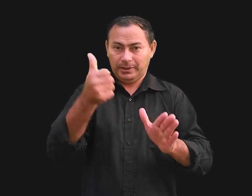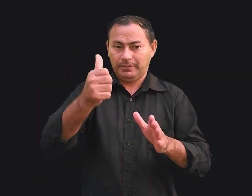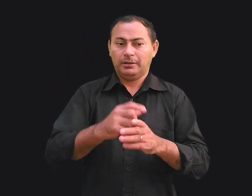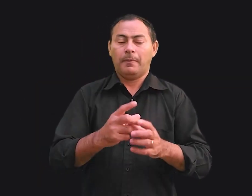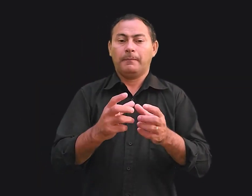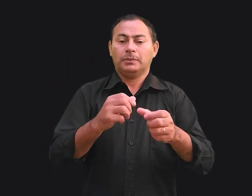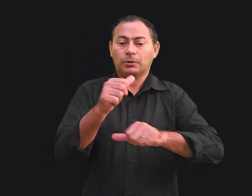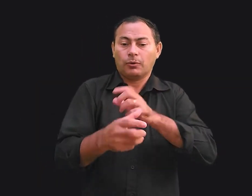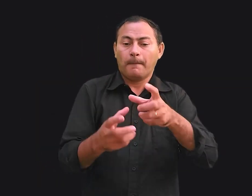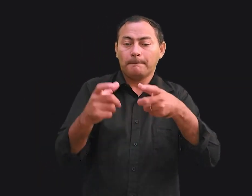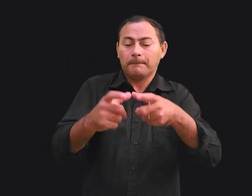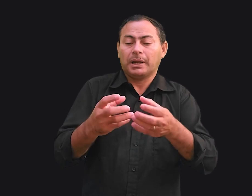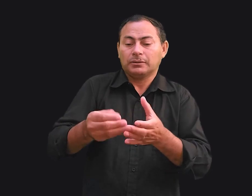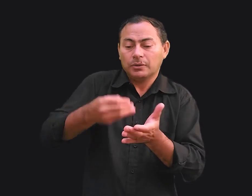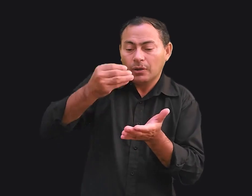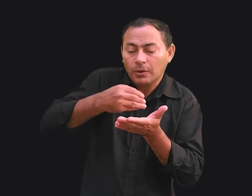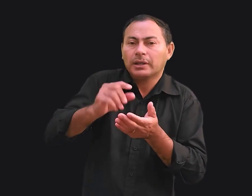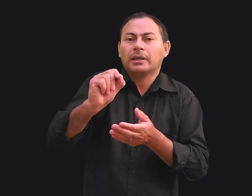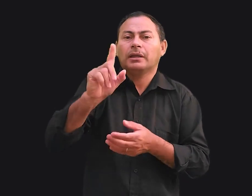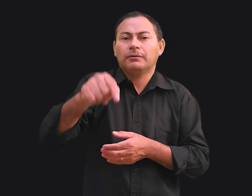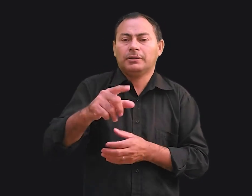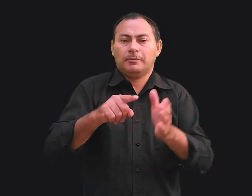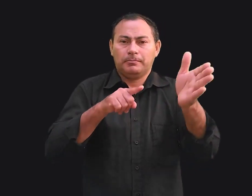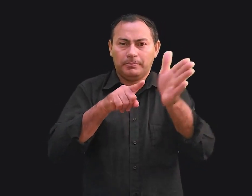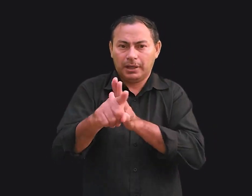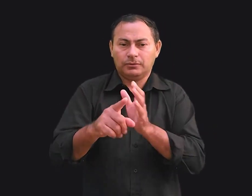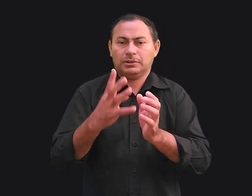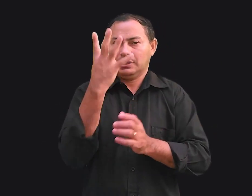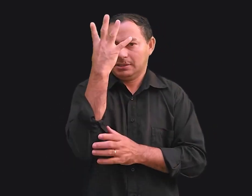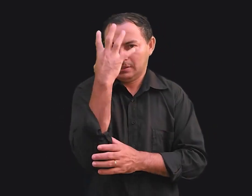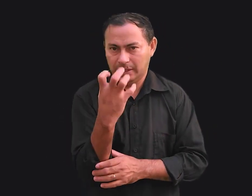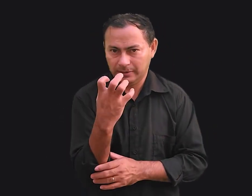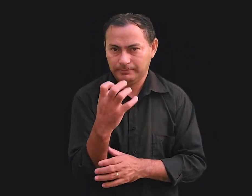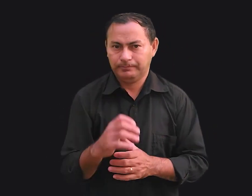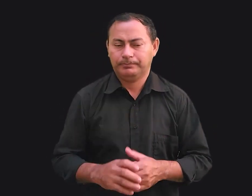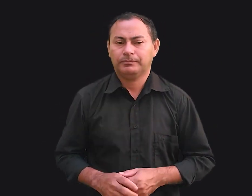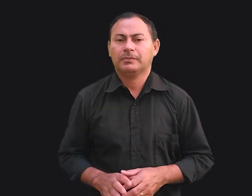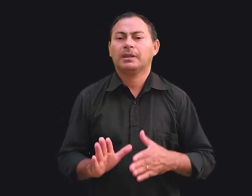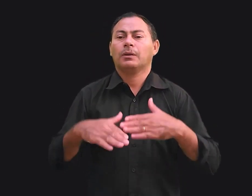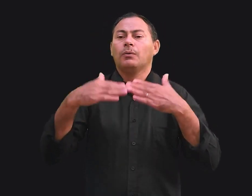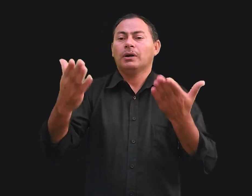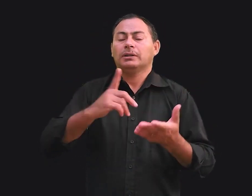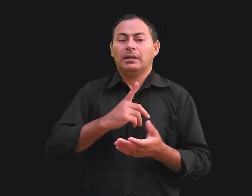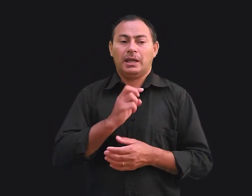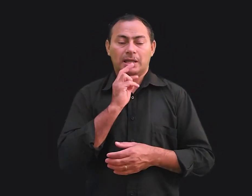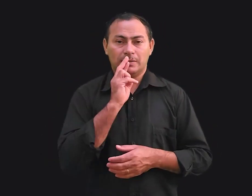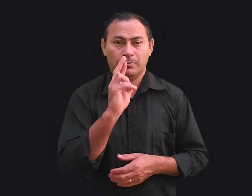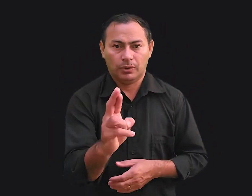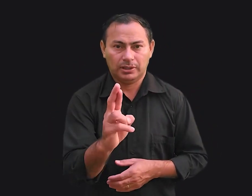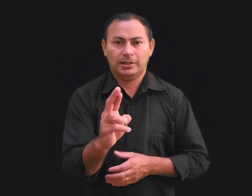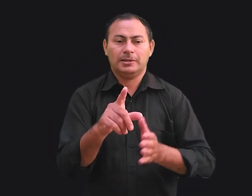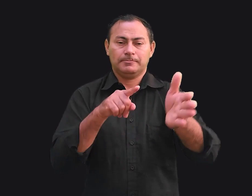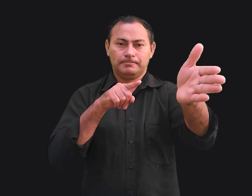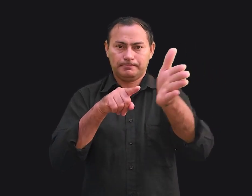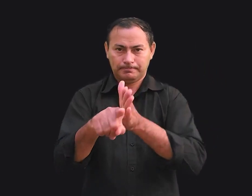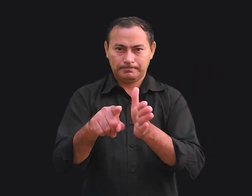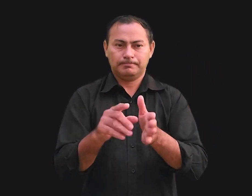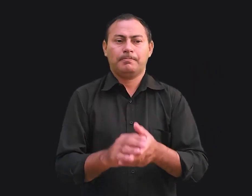sopa: quem é você? É uma pergunta muito séria. Quando ele teve que responder a essa pergunta,